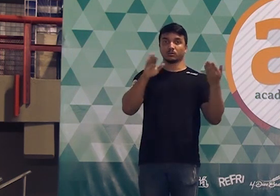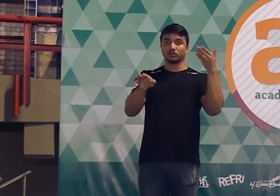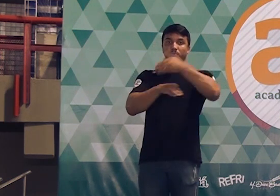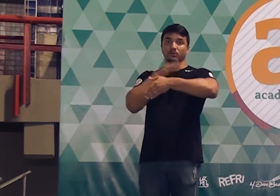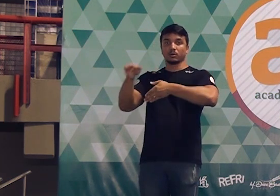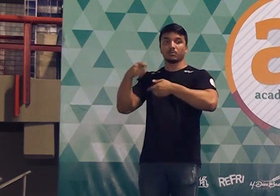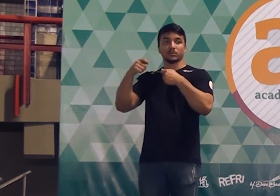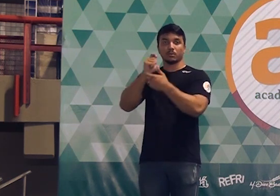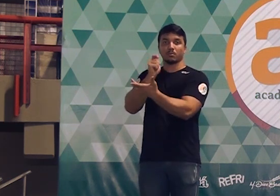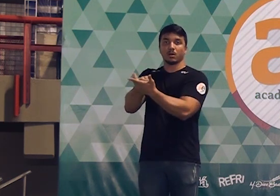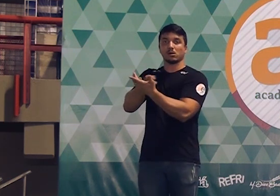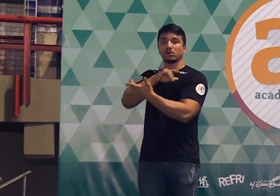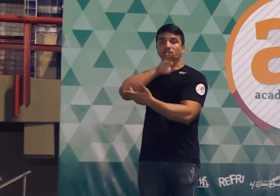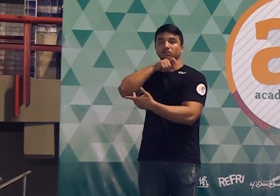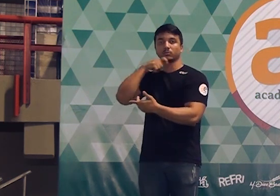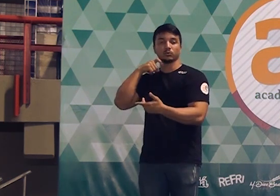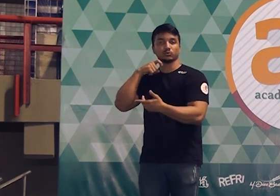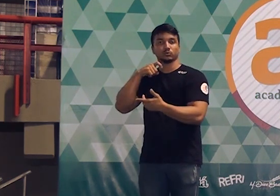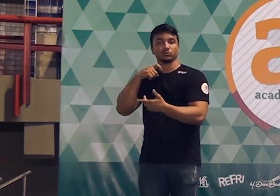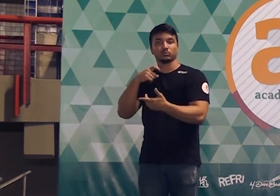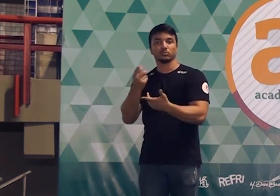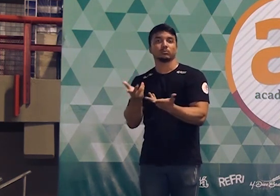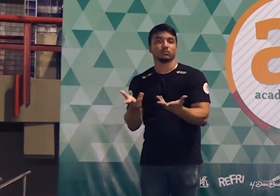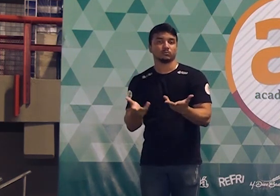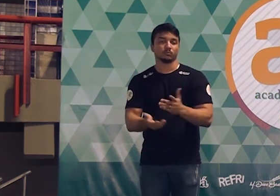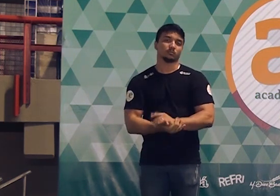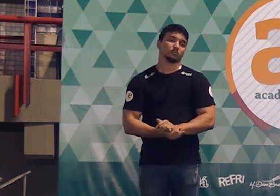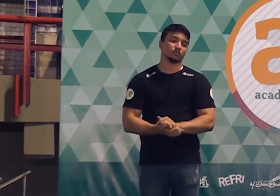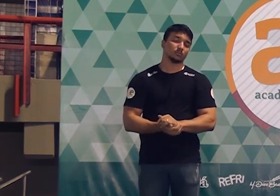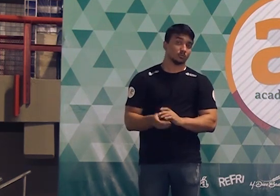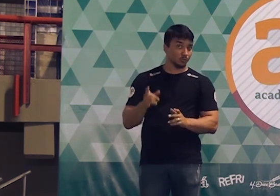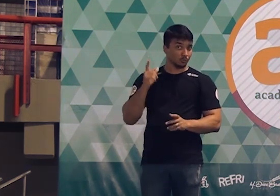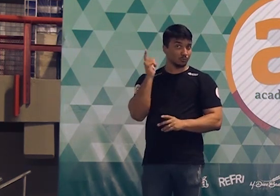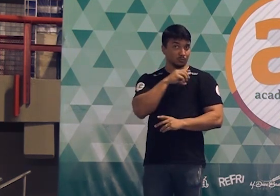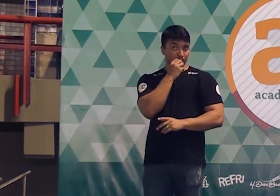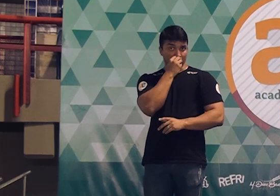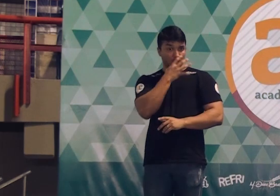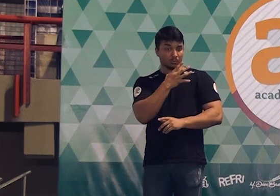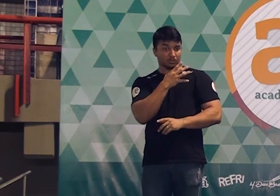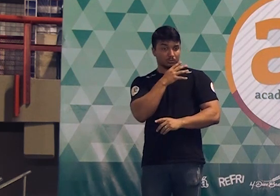ter que pagar a tarifa. Vai ser taxado. Deu certo?